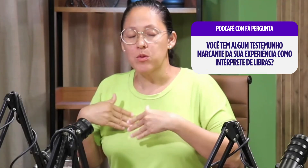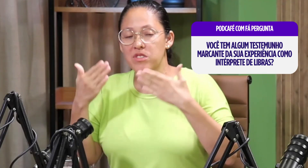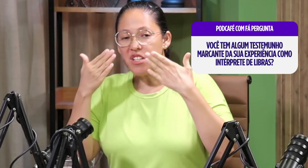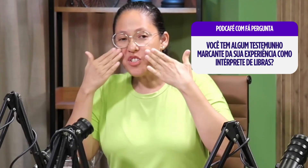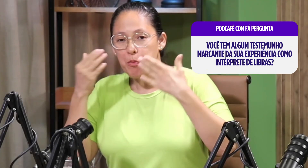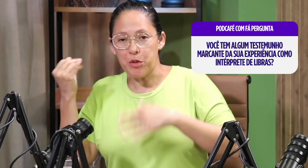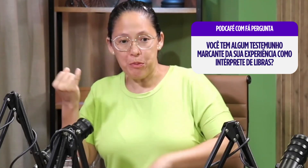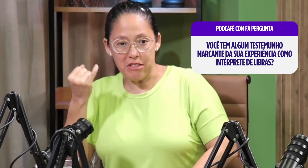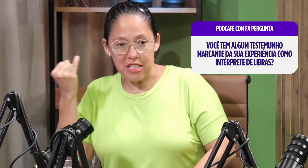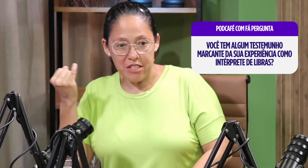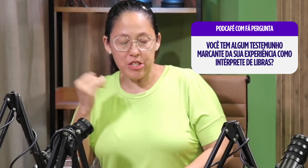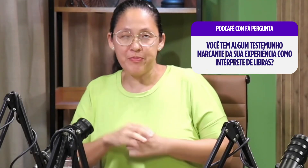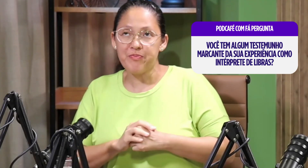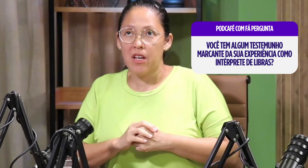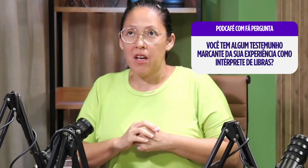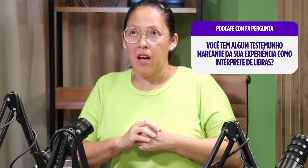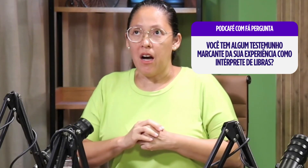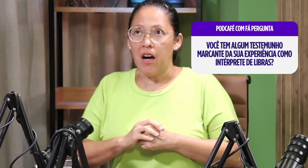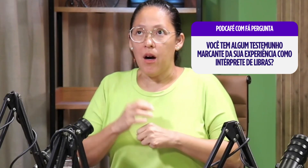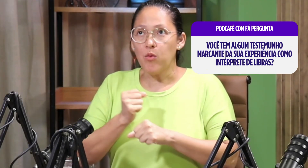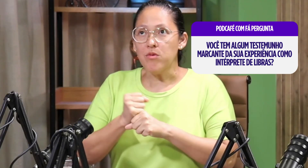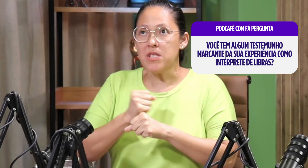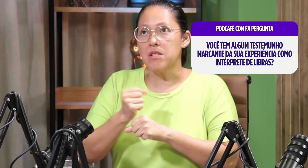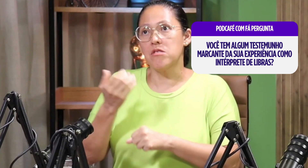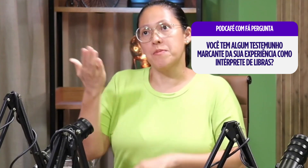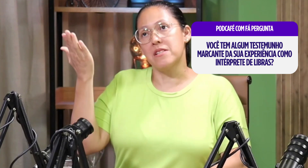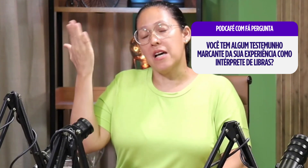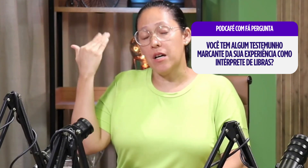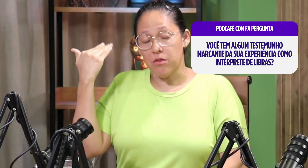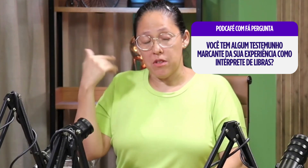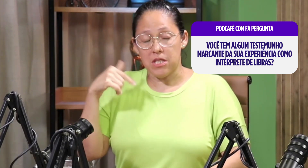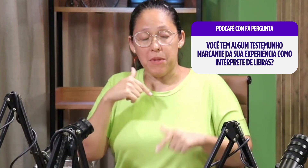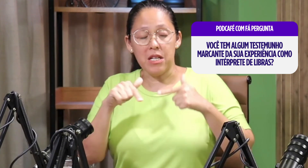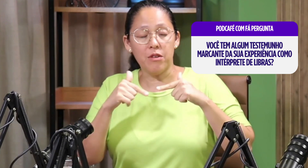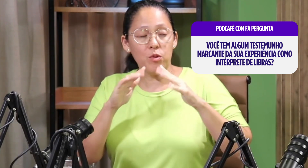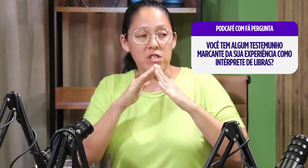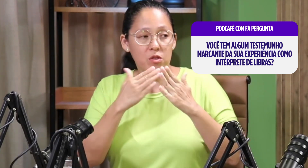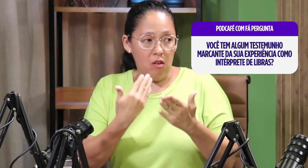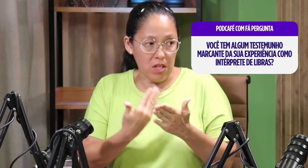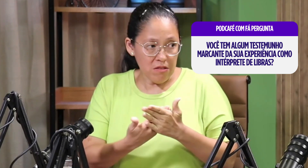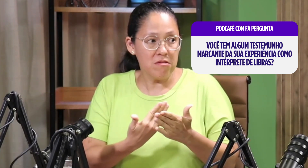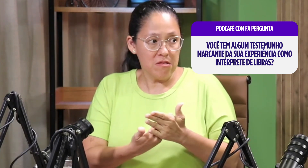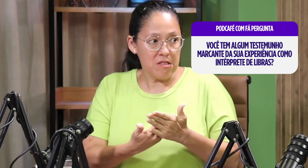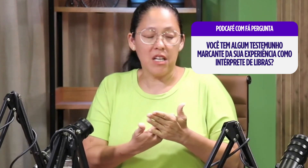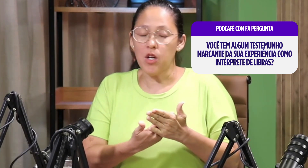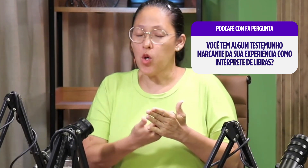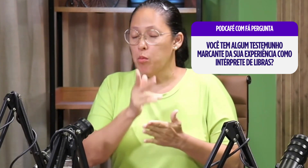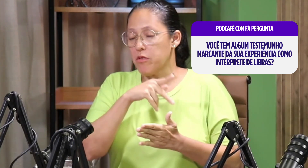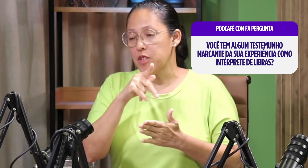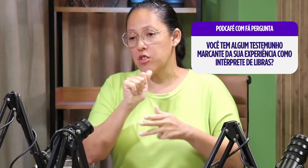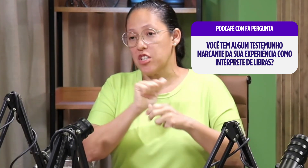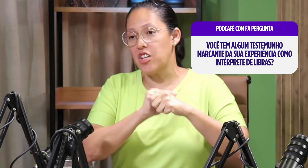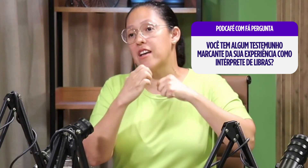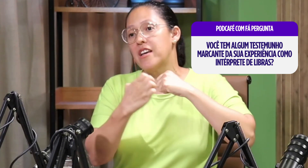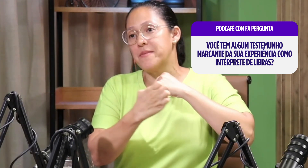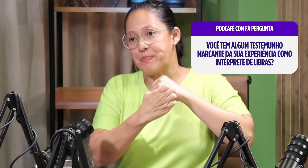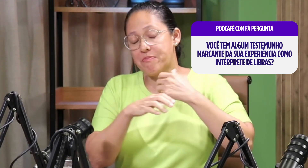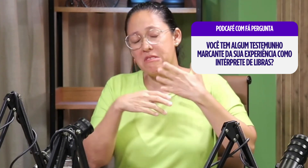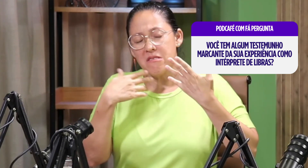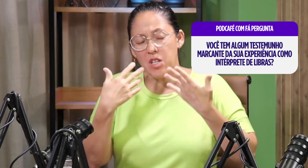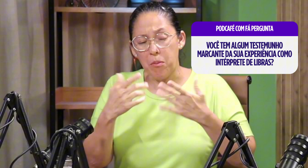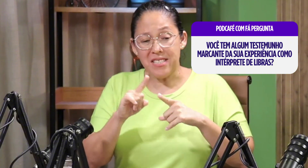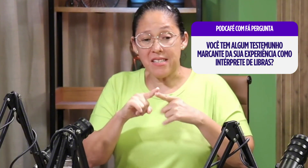Então, um testemunho importante. Há alguns anos passados, eu trabalhava numa escola, né, como professora de